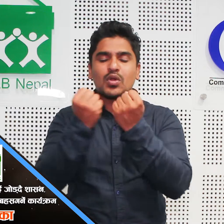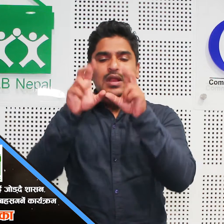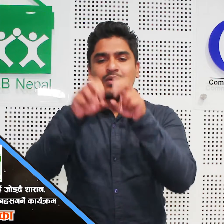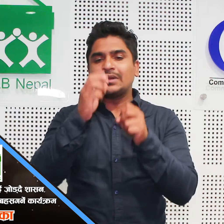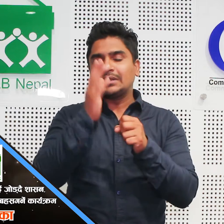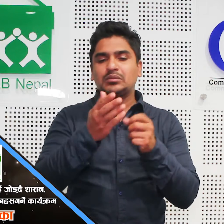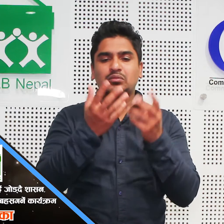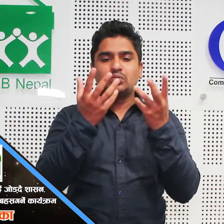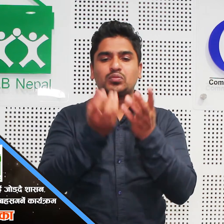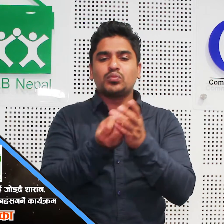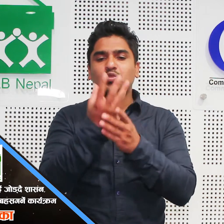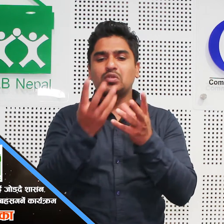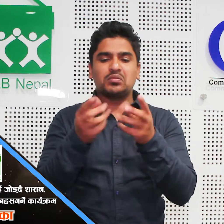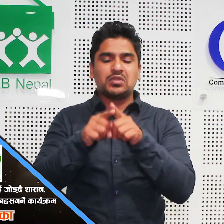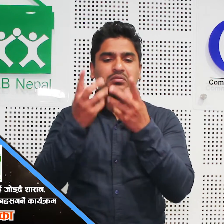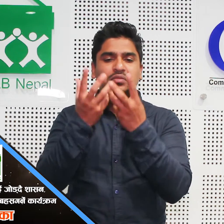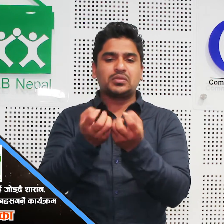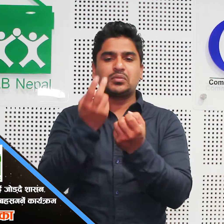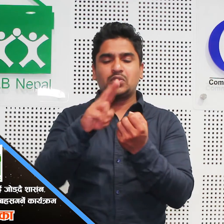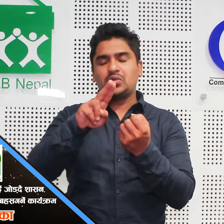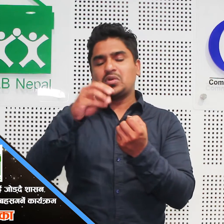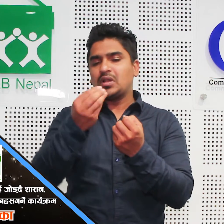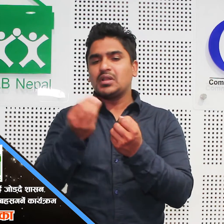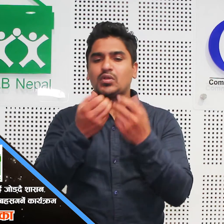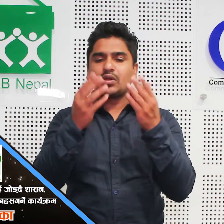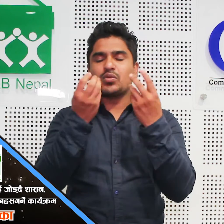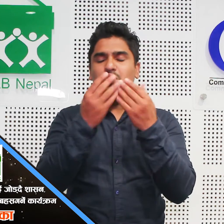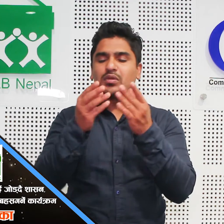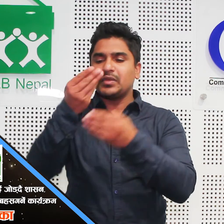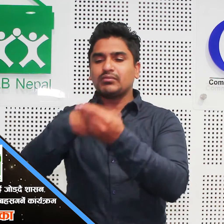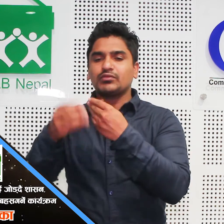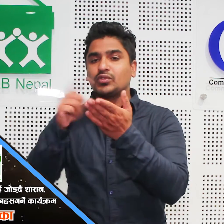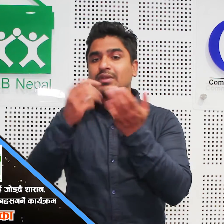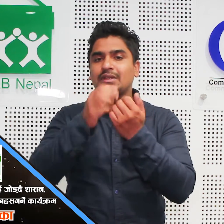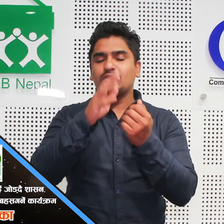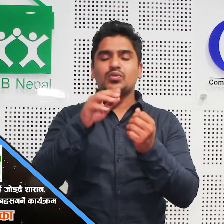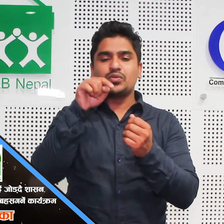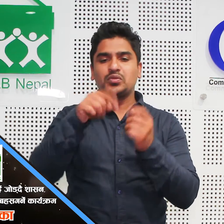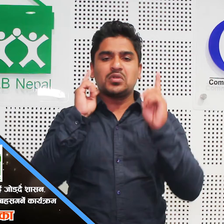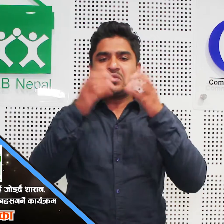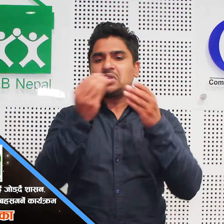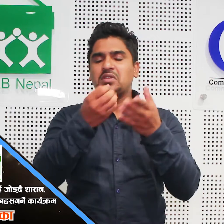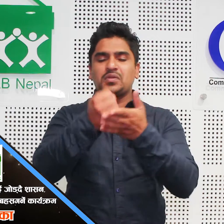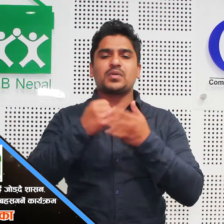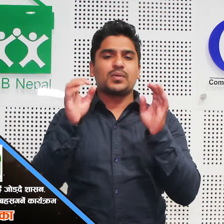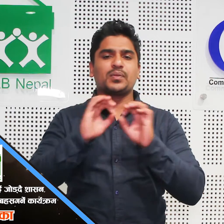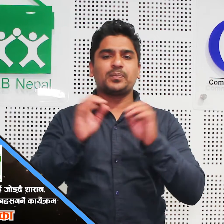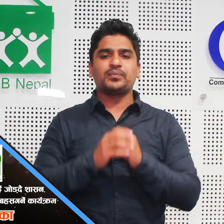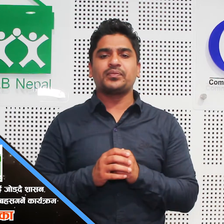कुयो, त अहिले फेरि लकडाउन खुले पैसाले फुल गरेछौँ, सहयोग गरेछौँ हामीले। मिथिला नगरपालिकाले केही सहयोग गर्नु भएको छैन, हामीलाई न बिउ दिनु